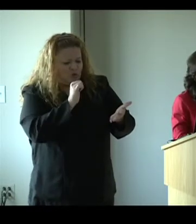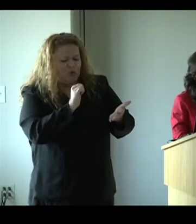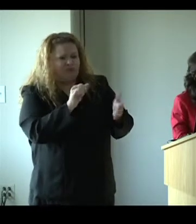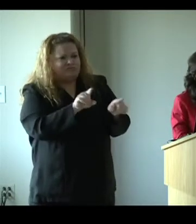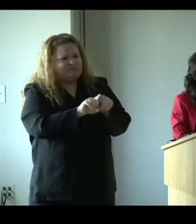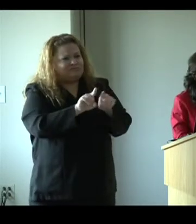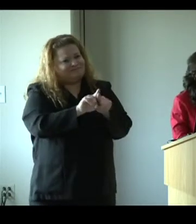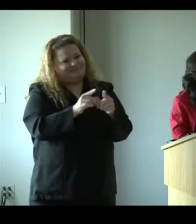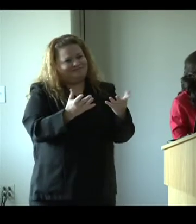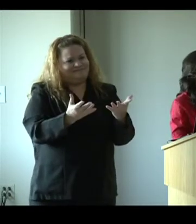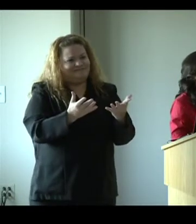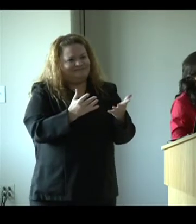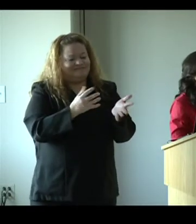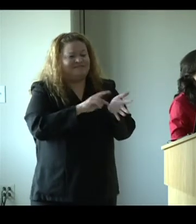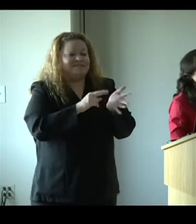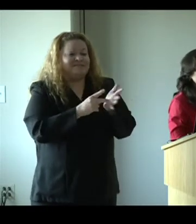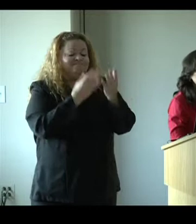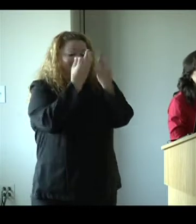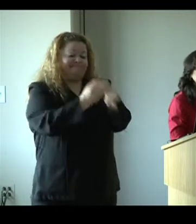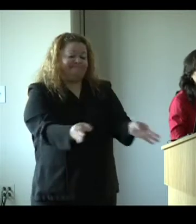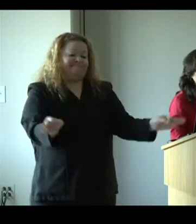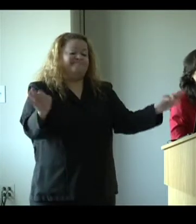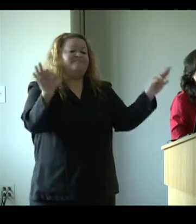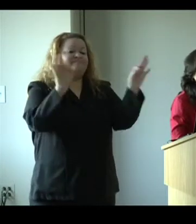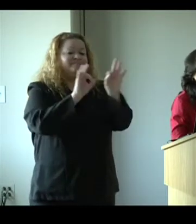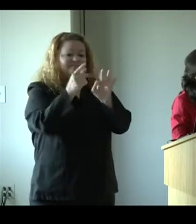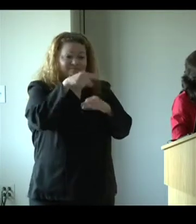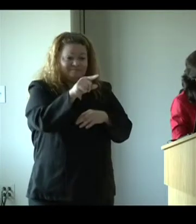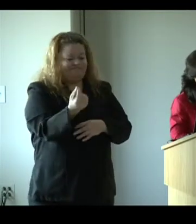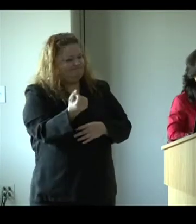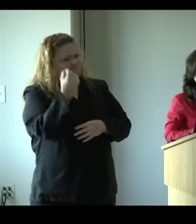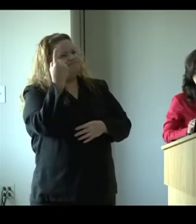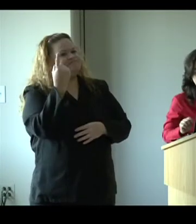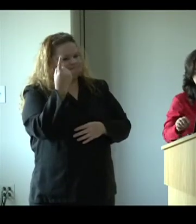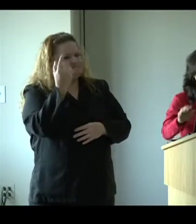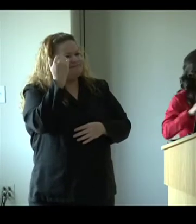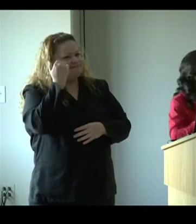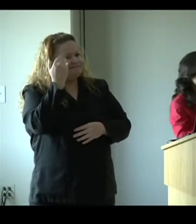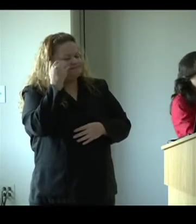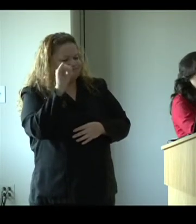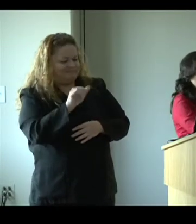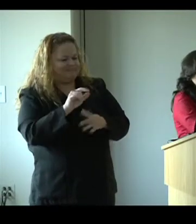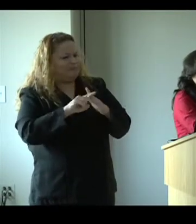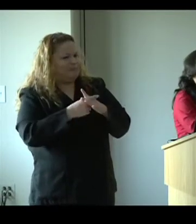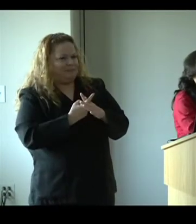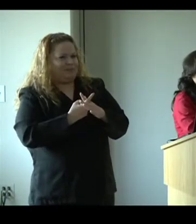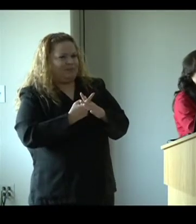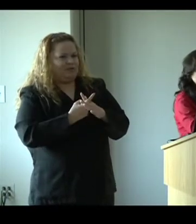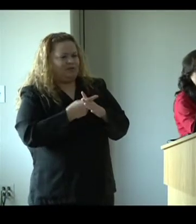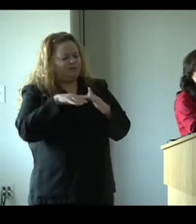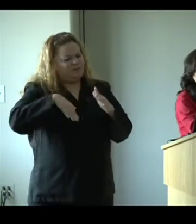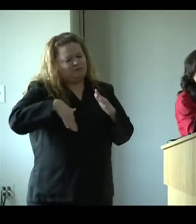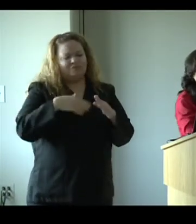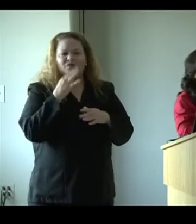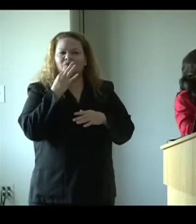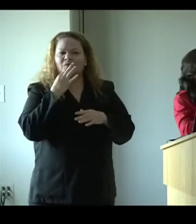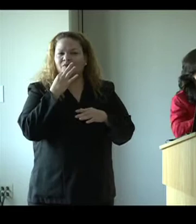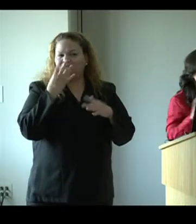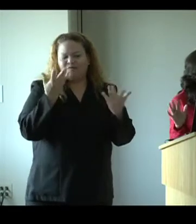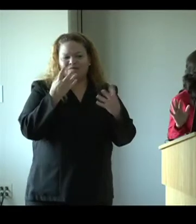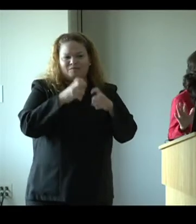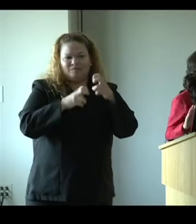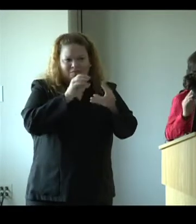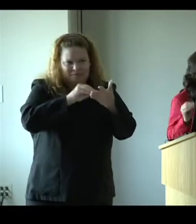salón etcétera Así que es bien importante que en damos esto Empezando por ahí aquí todavía yo no hablo de problemas de aprendizaje ni nada